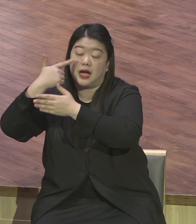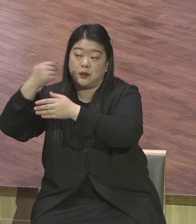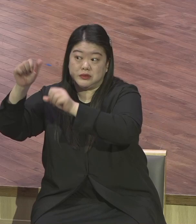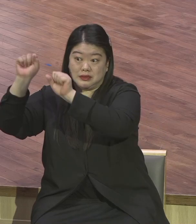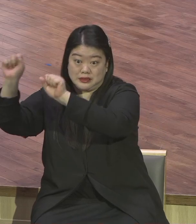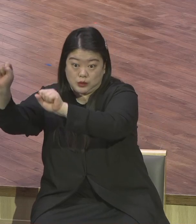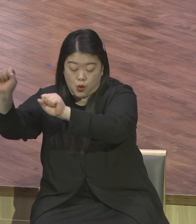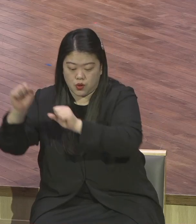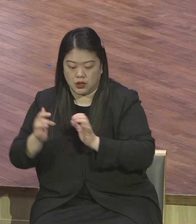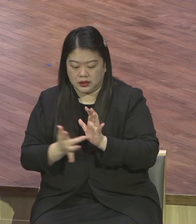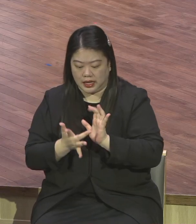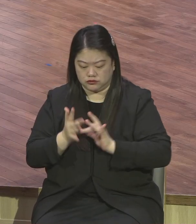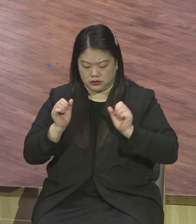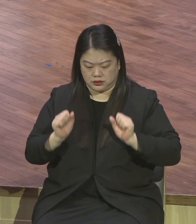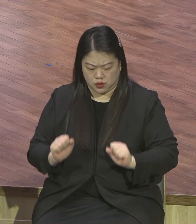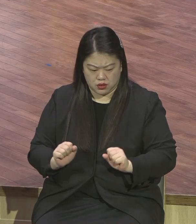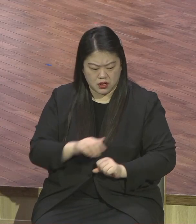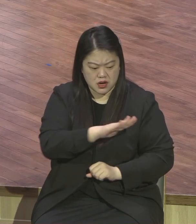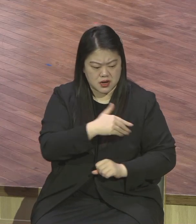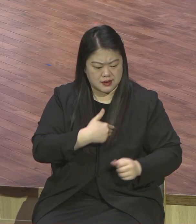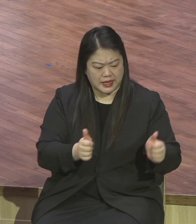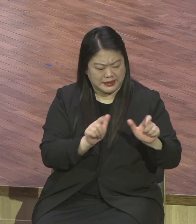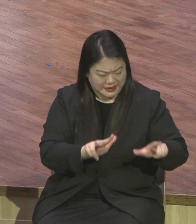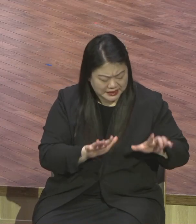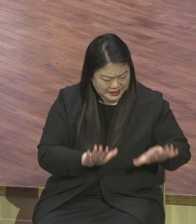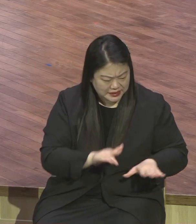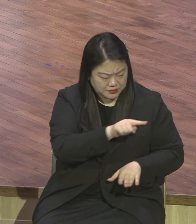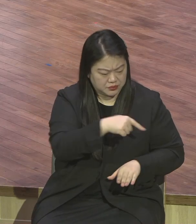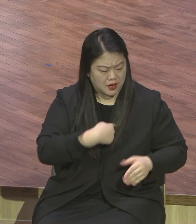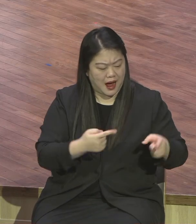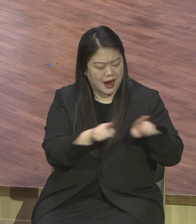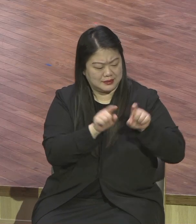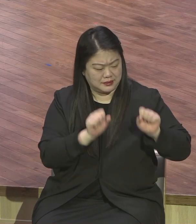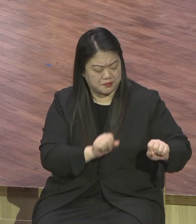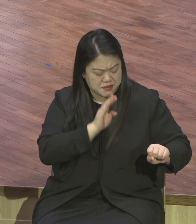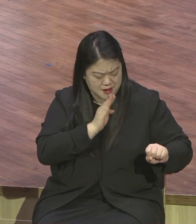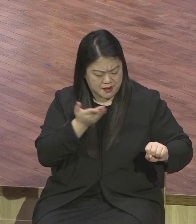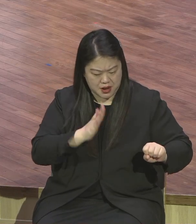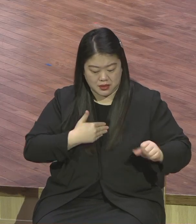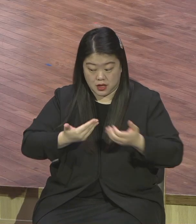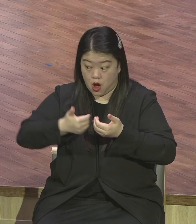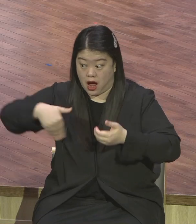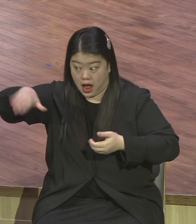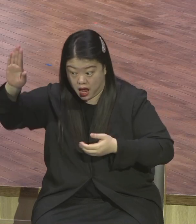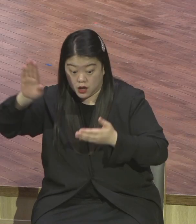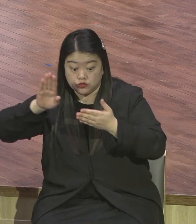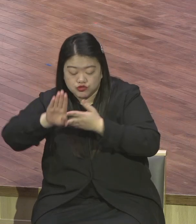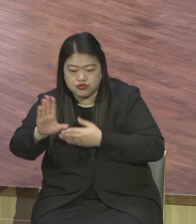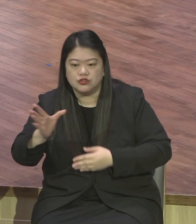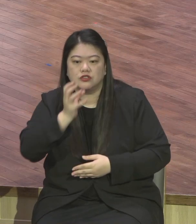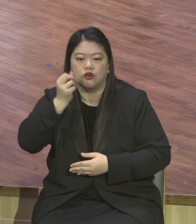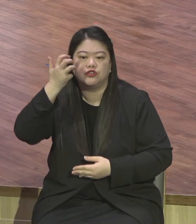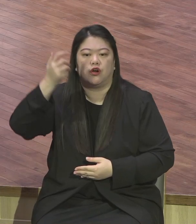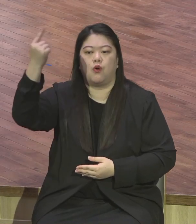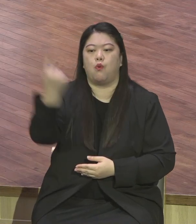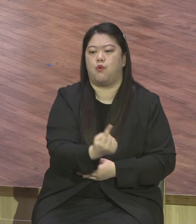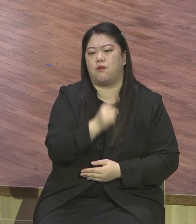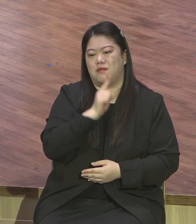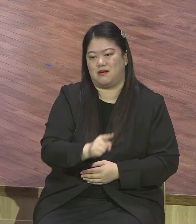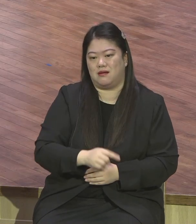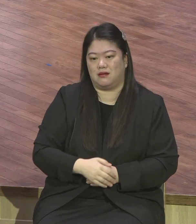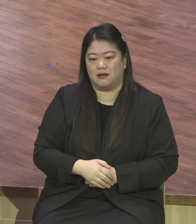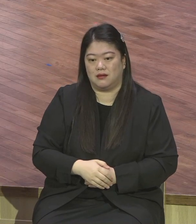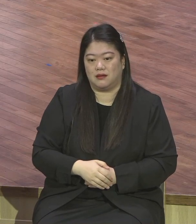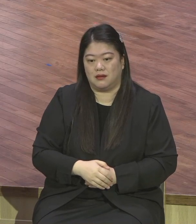뭐요? 예수 그리스도를 영접한 자, 예수를 하나님의 아들로 나의 구주로 믿어지는